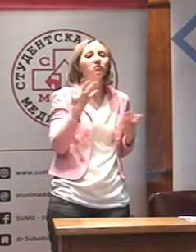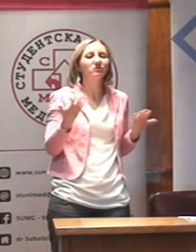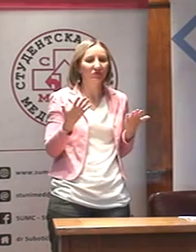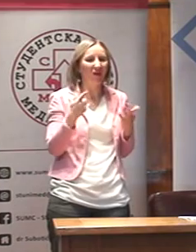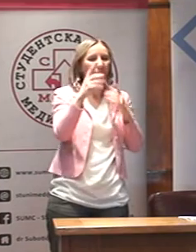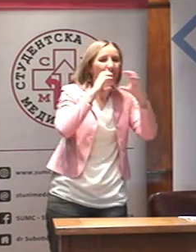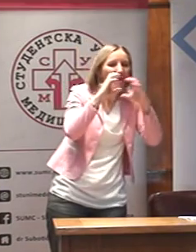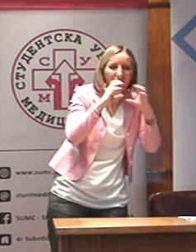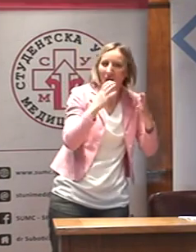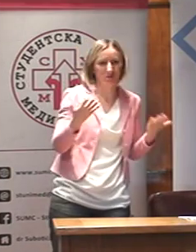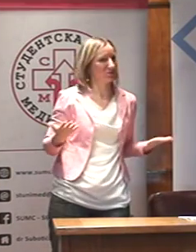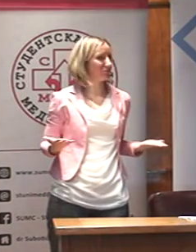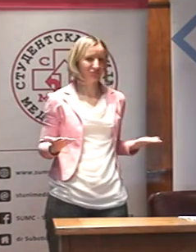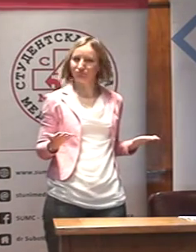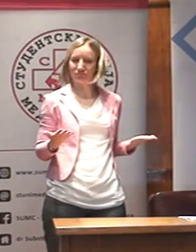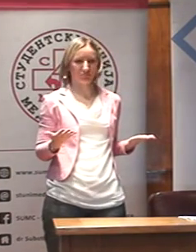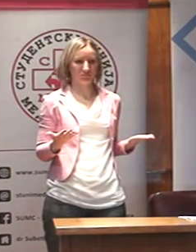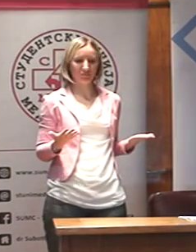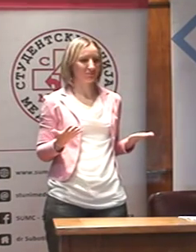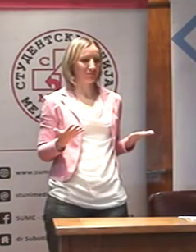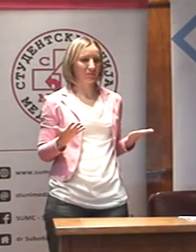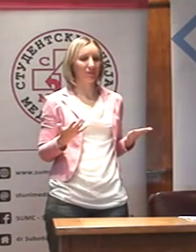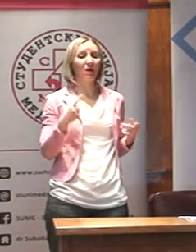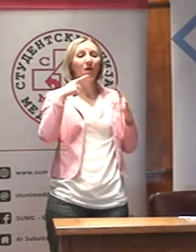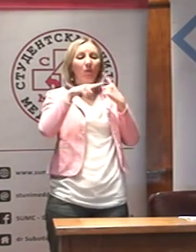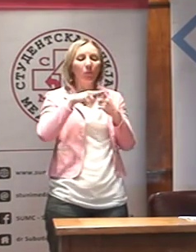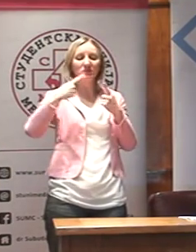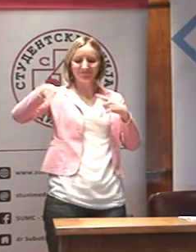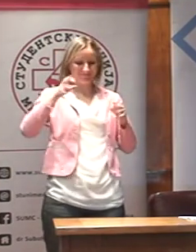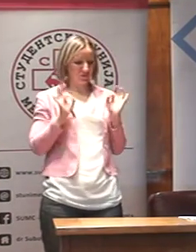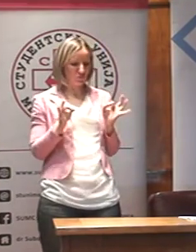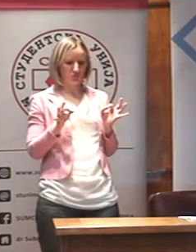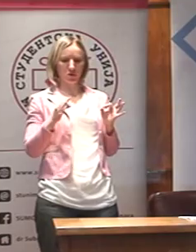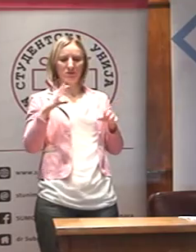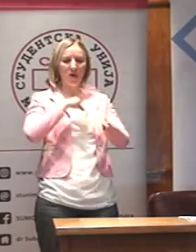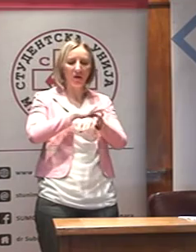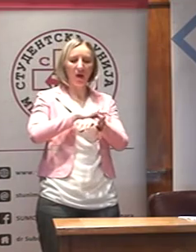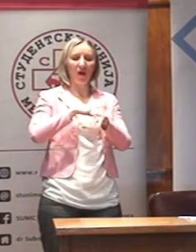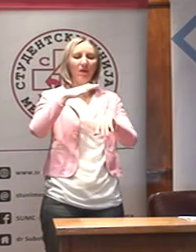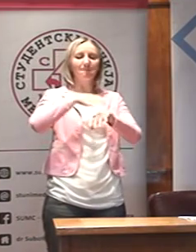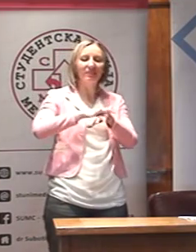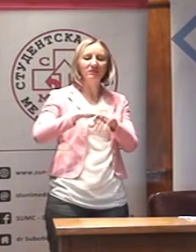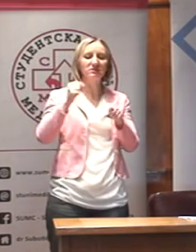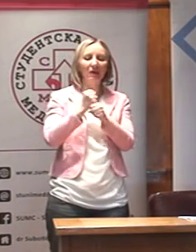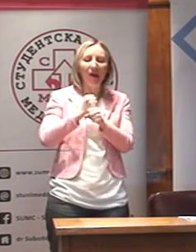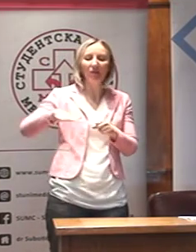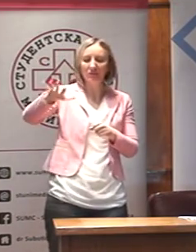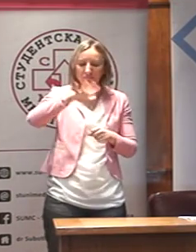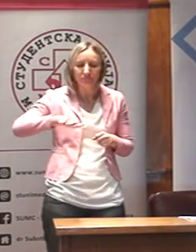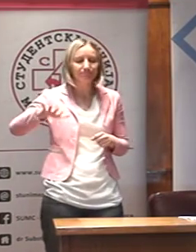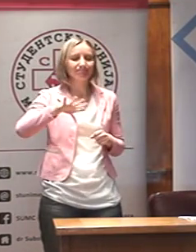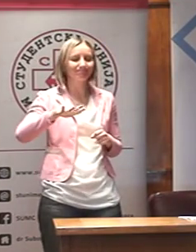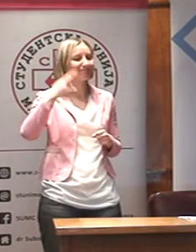gluve osobe, shvatili su da je najveći problem komunikacija. Pritom, to što